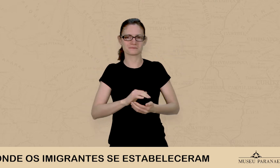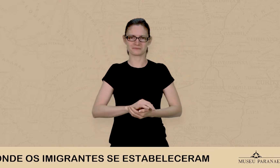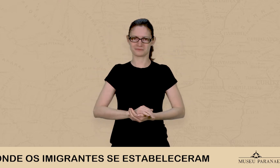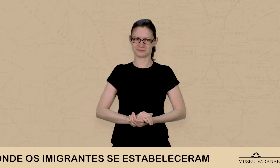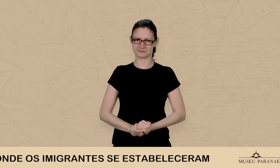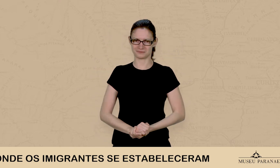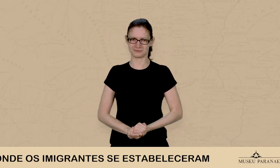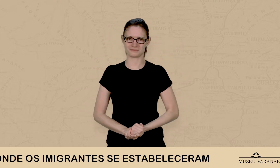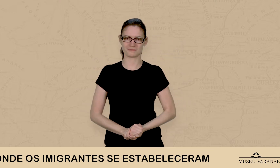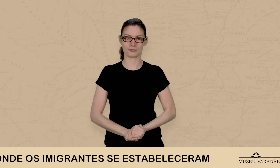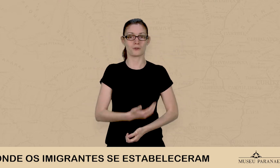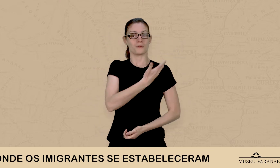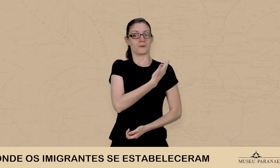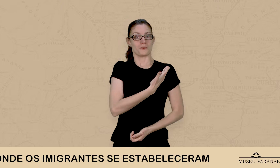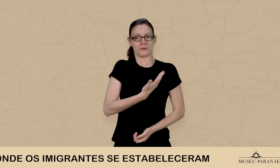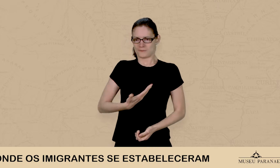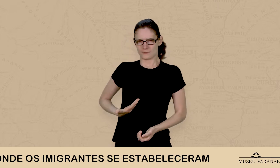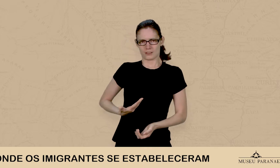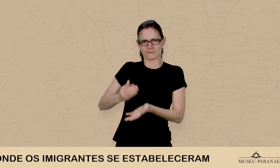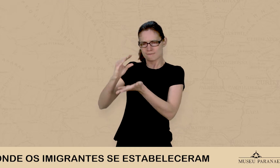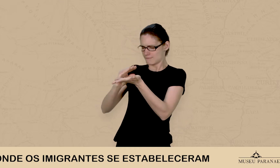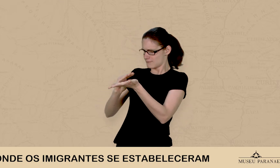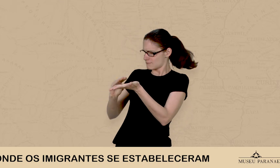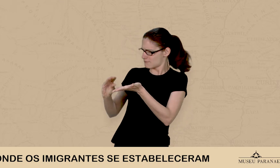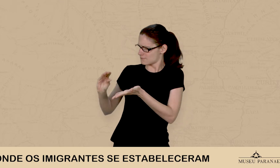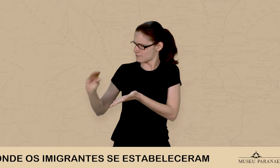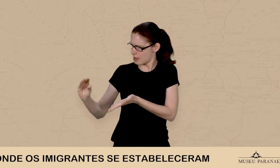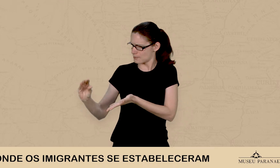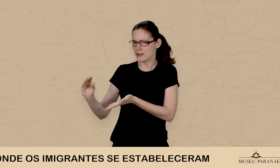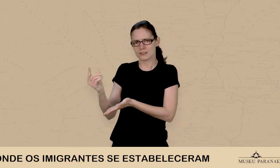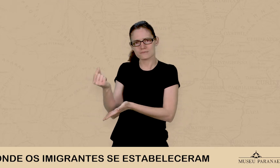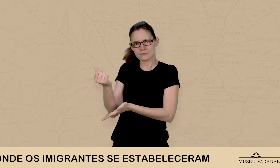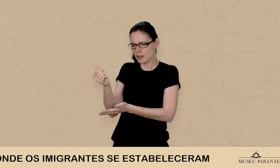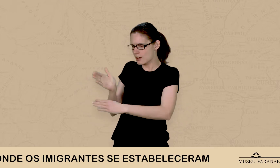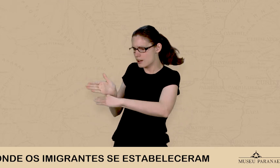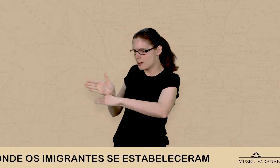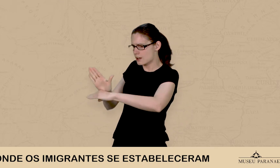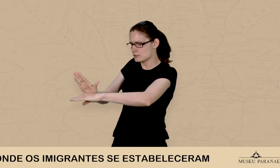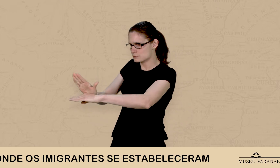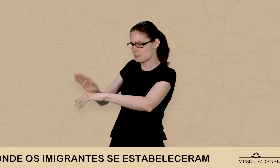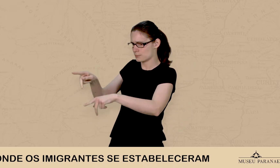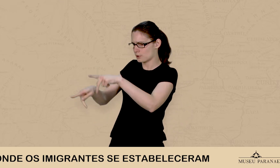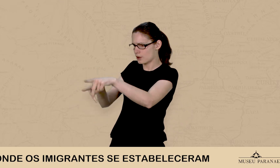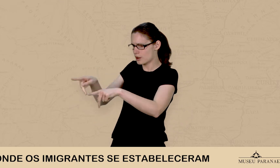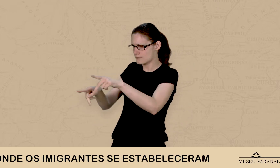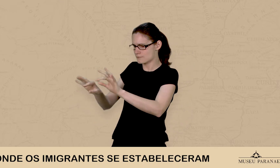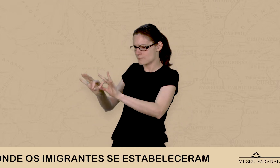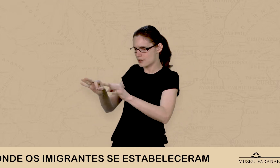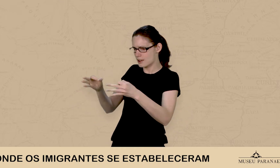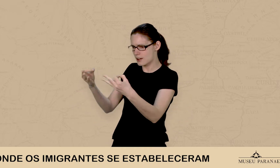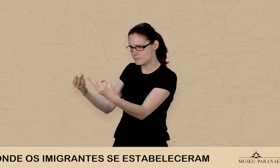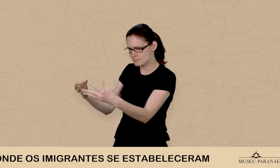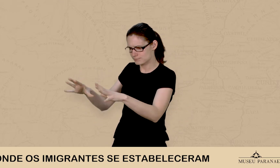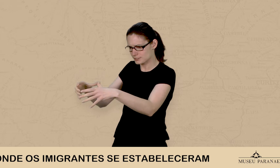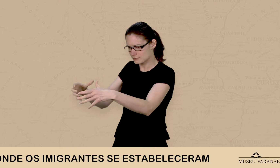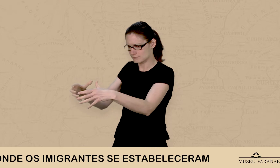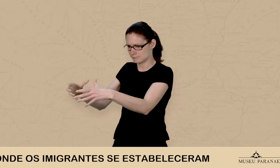O governo oferecia subsídios a fim de auxiliar famílias inteiras